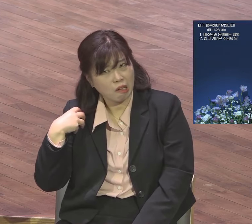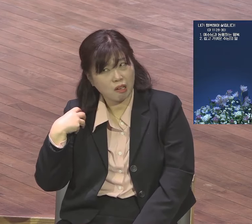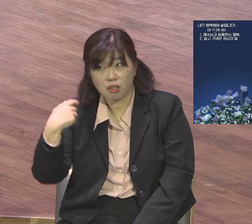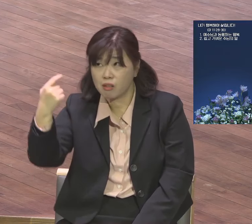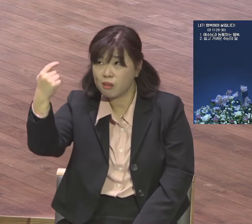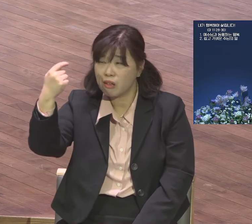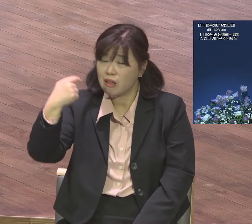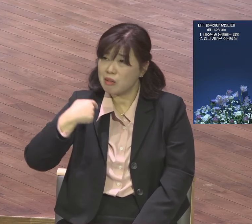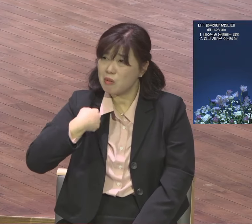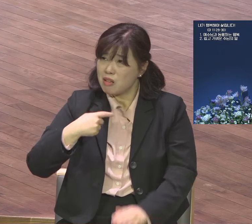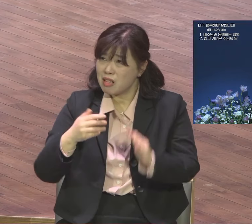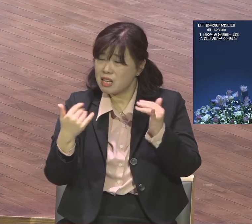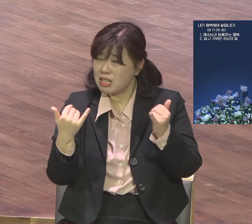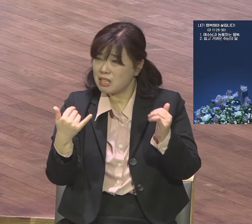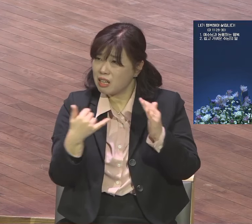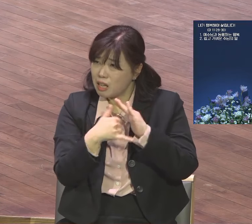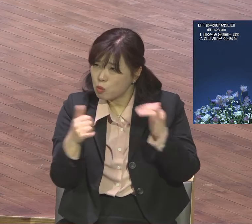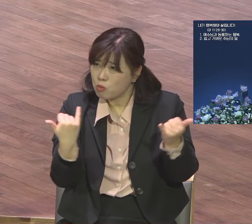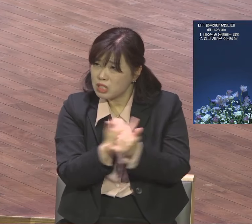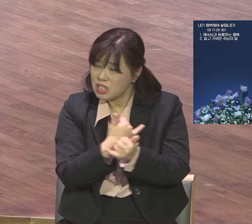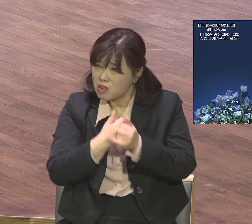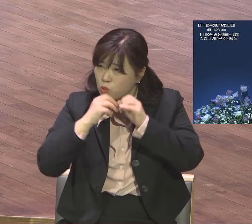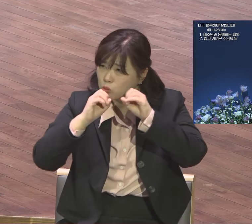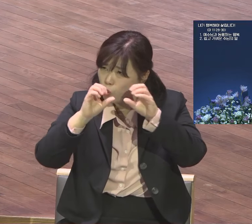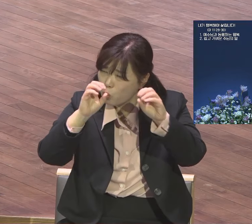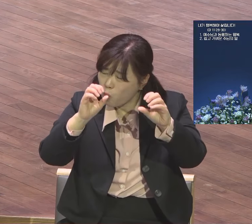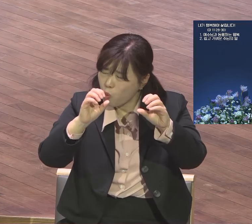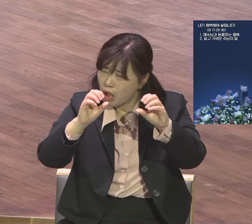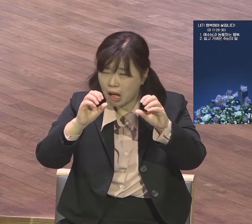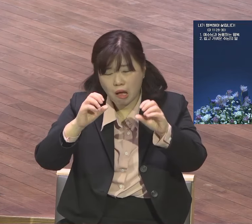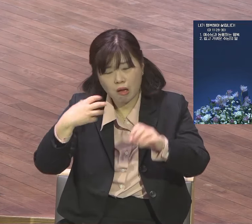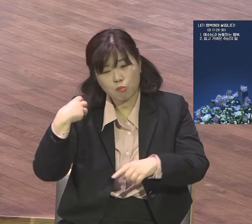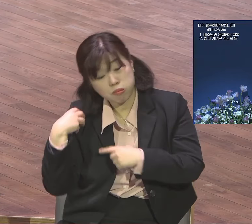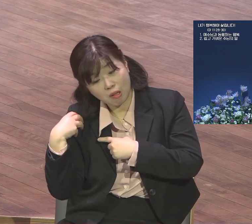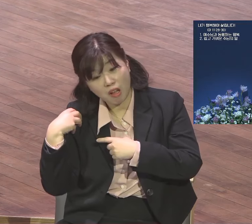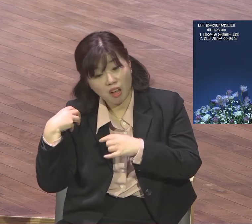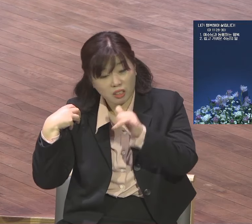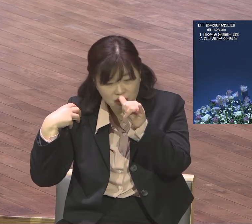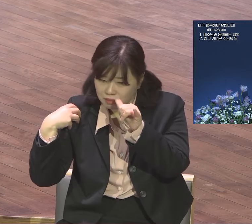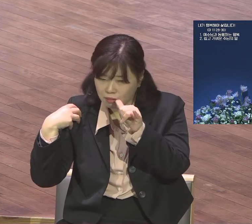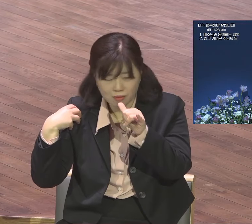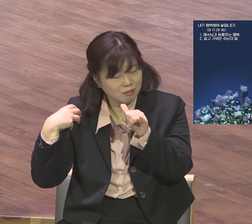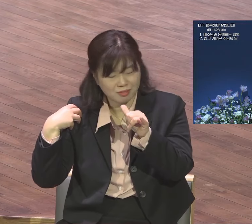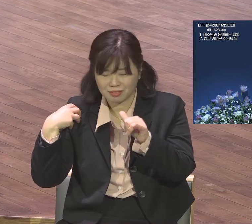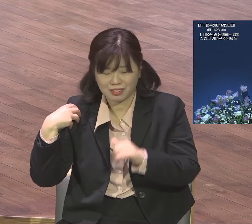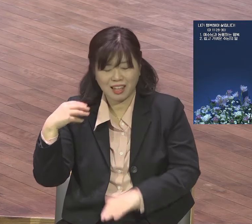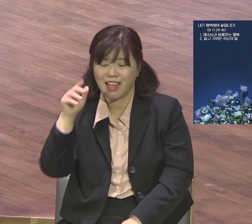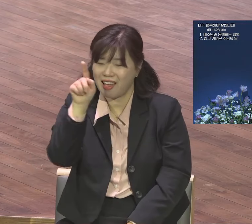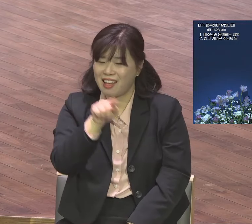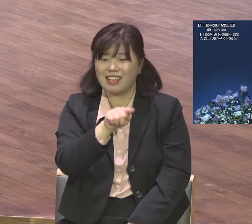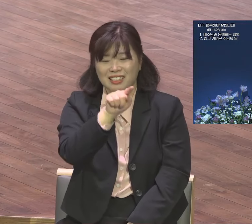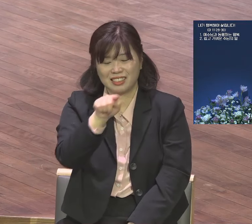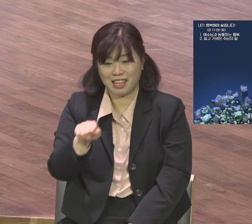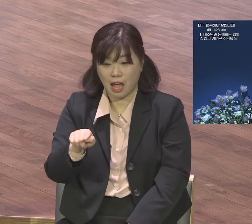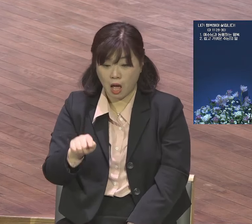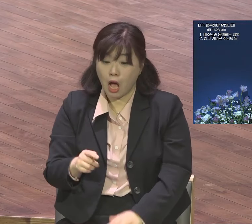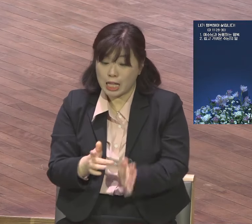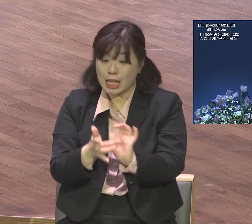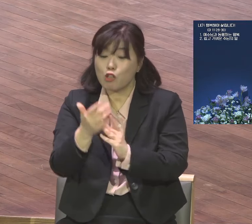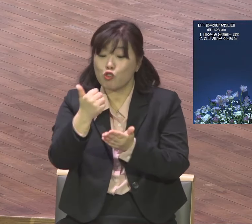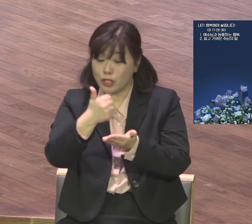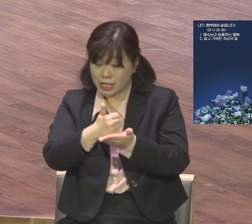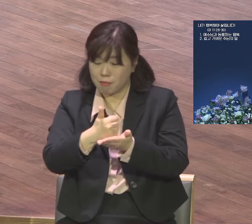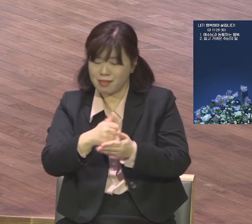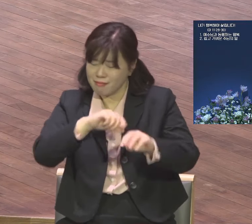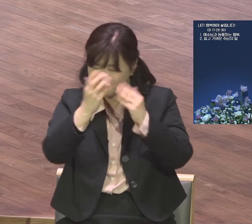것이 부담으로 다가오십니까? 주님이 나의 멍에를 함께 지고 계신다는 사실을